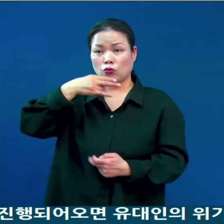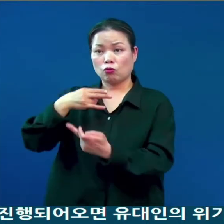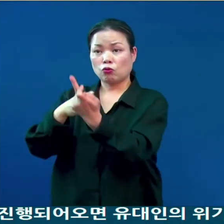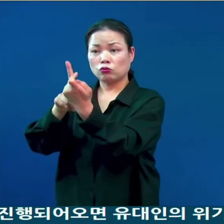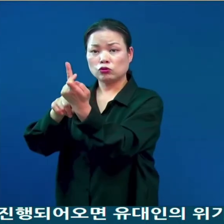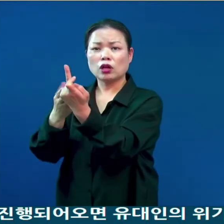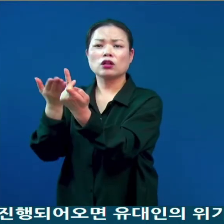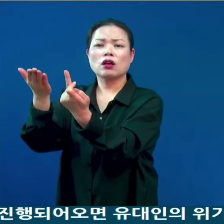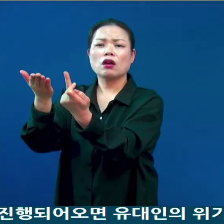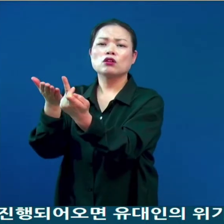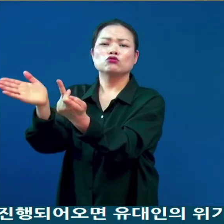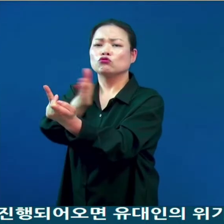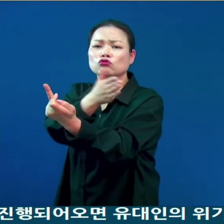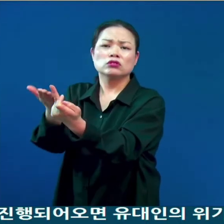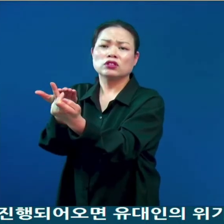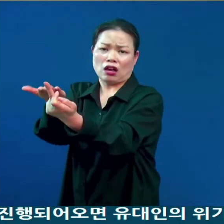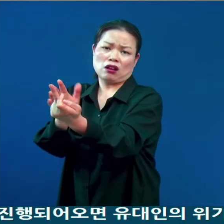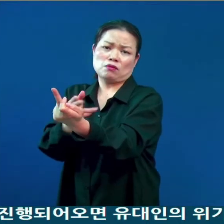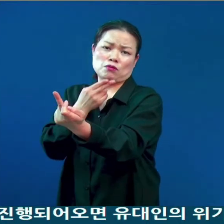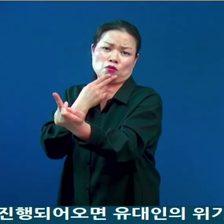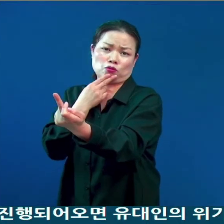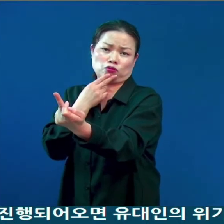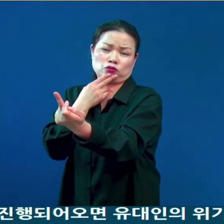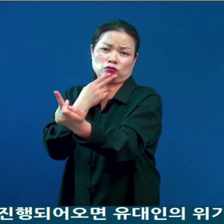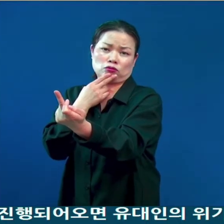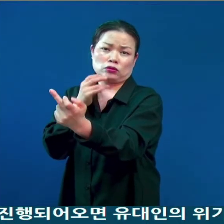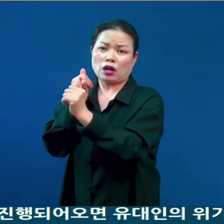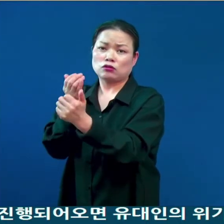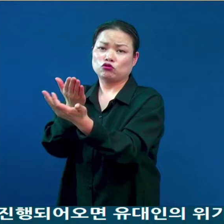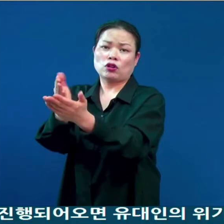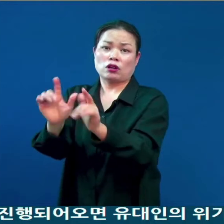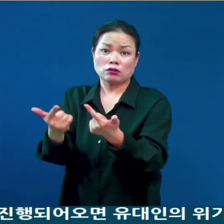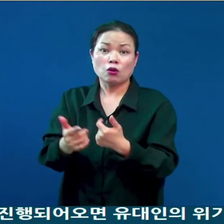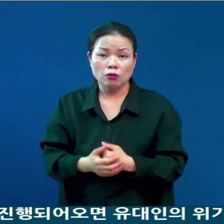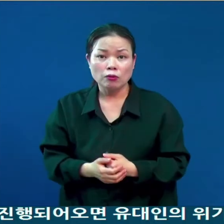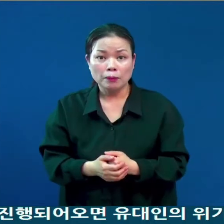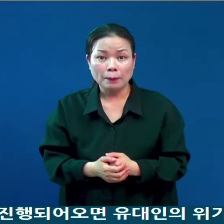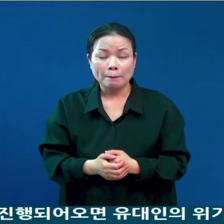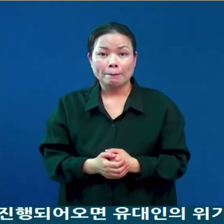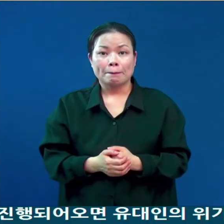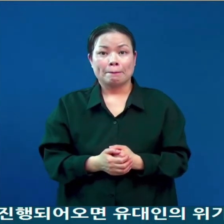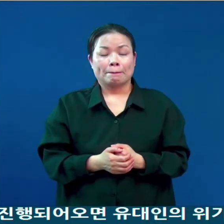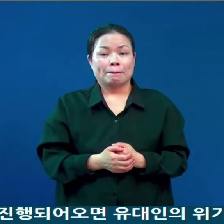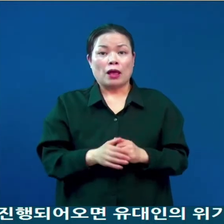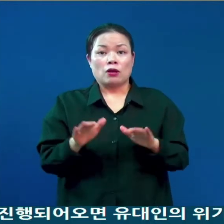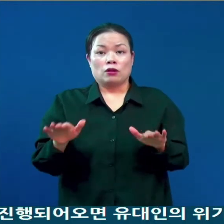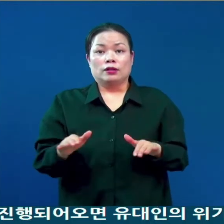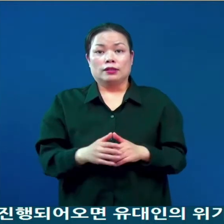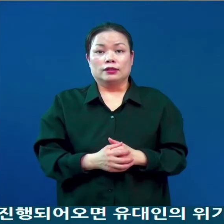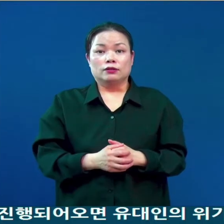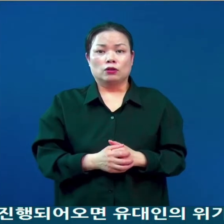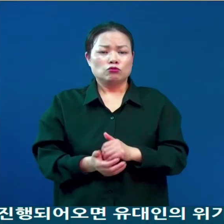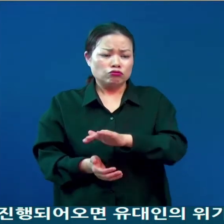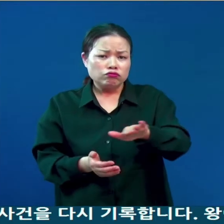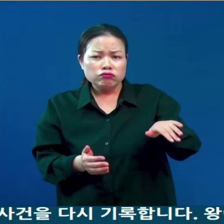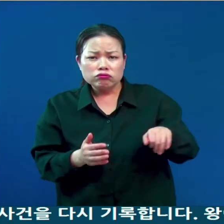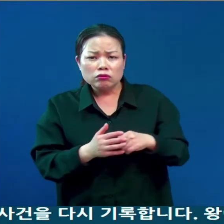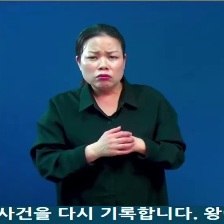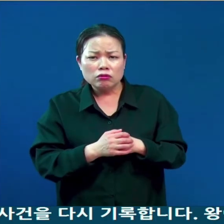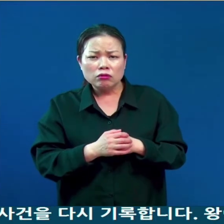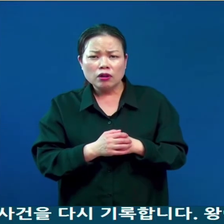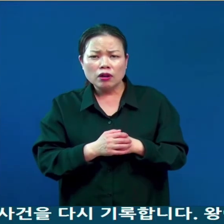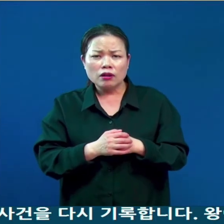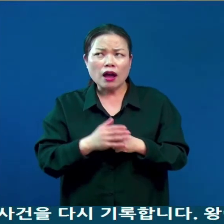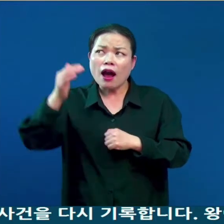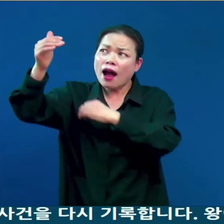관작을 베풀지 않았습니다 라고 이렇게 대답을 하게 됩니다. 여러분, 여기에서 우리는